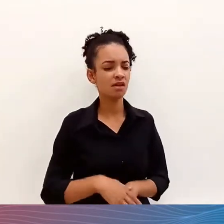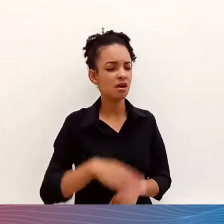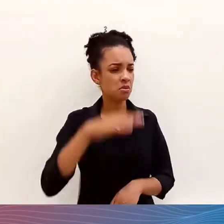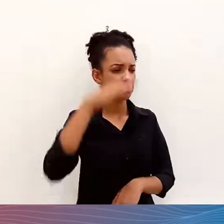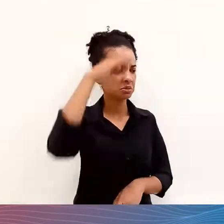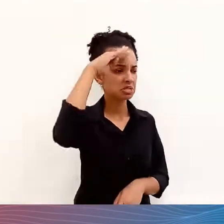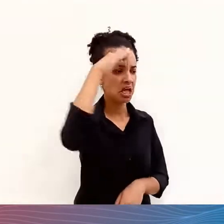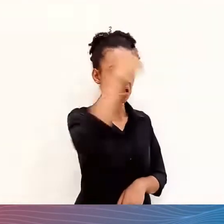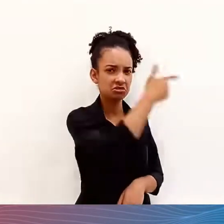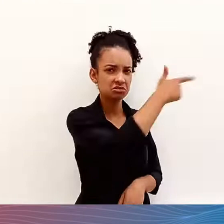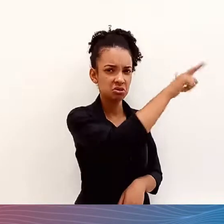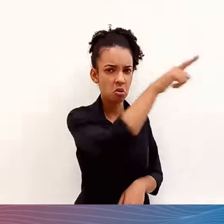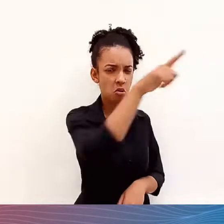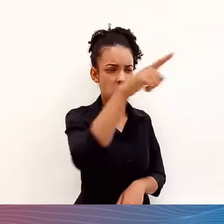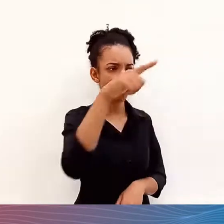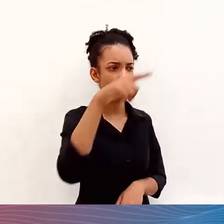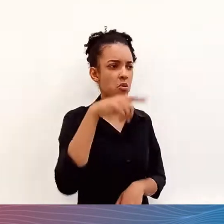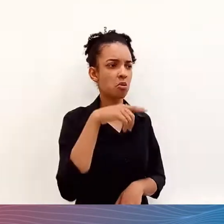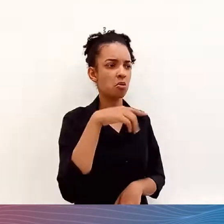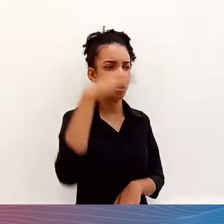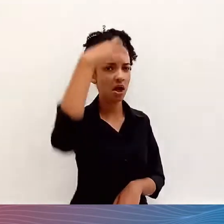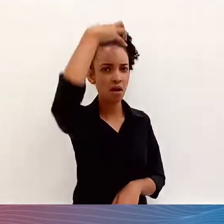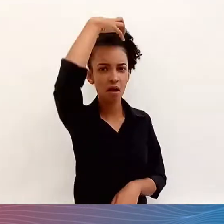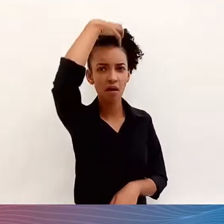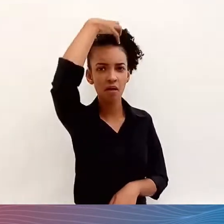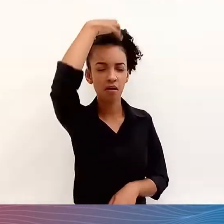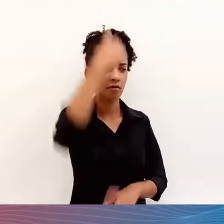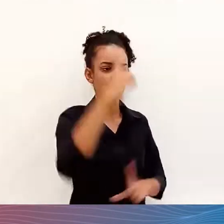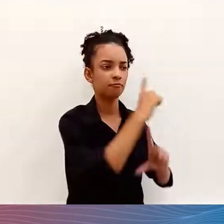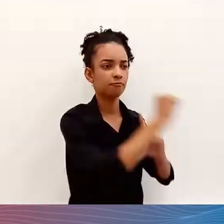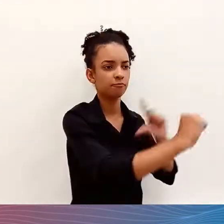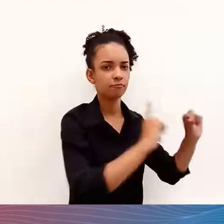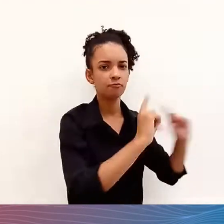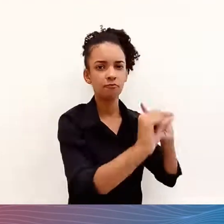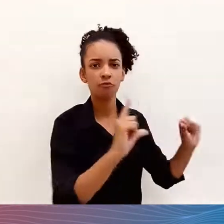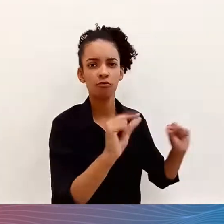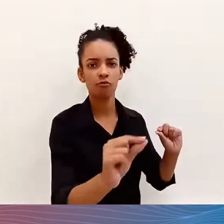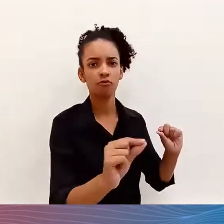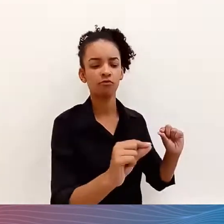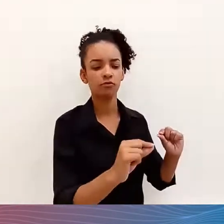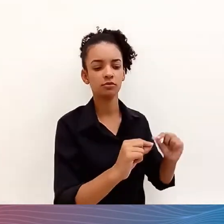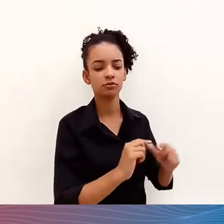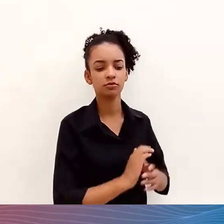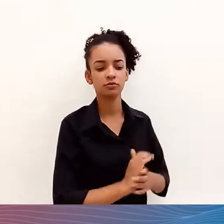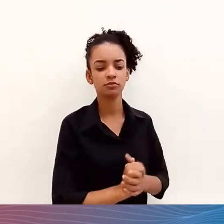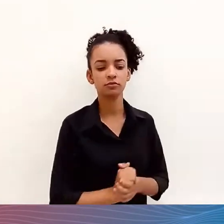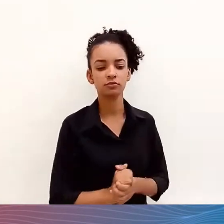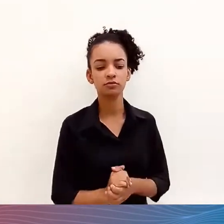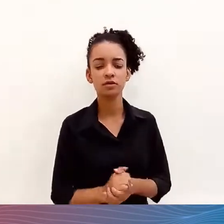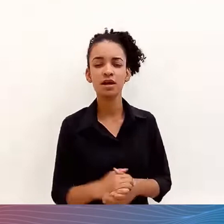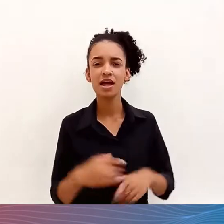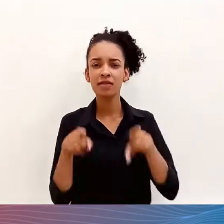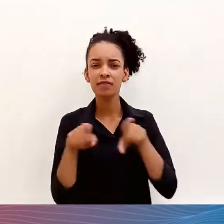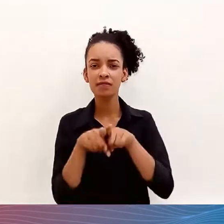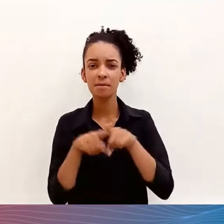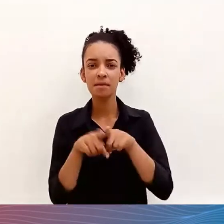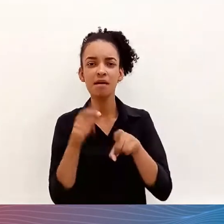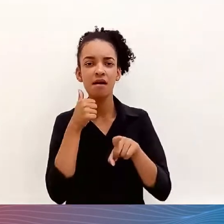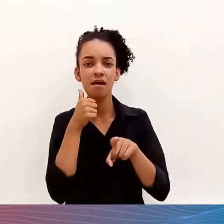tem lugar de honra mais do que os reis, né? Ó Senhor Jesus.